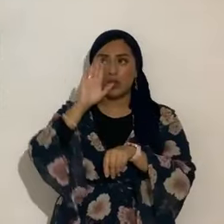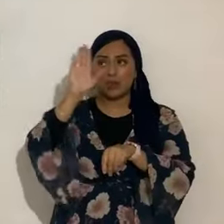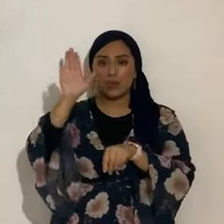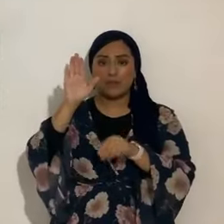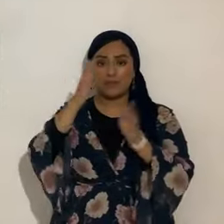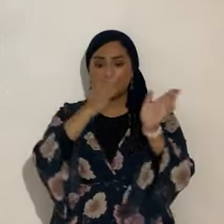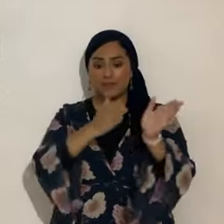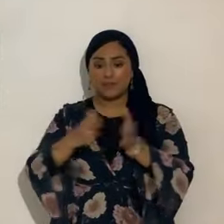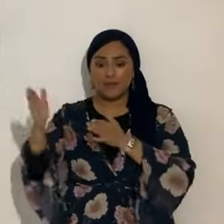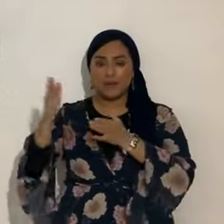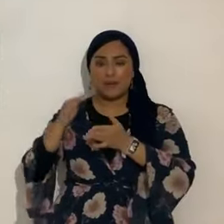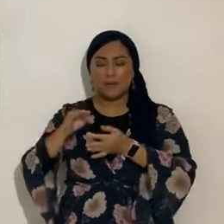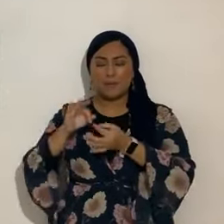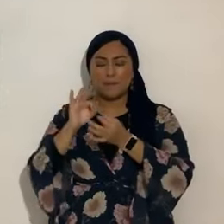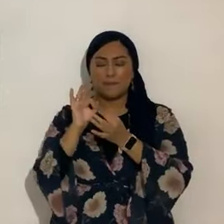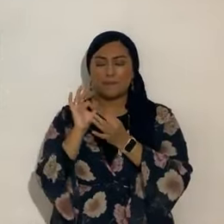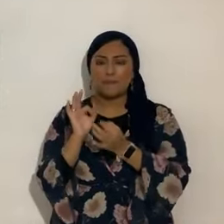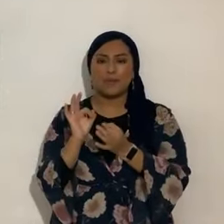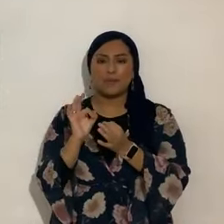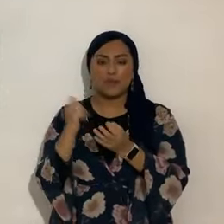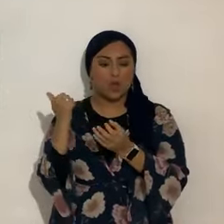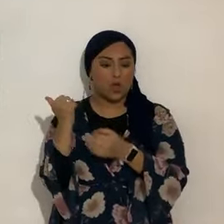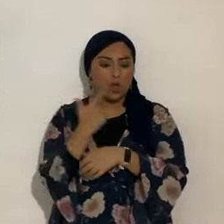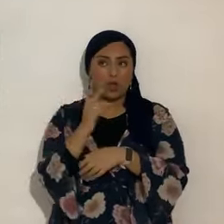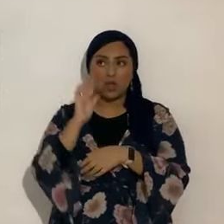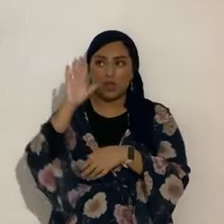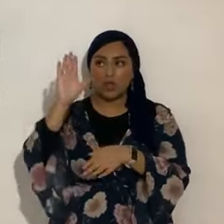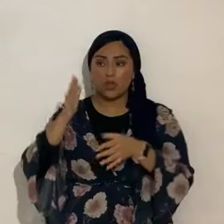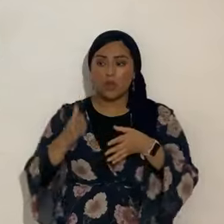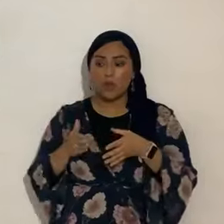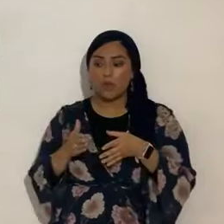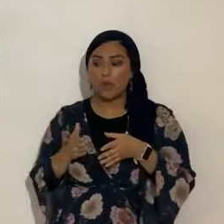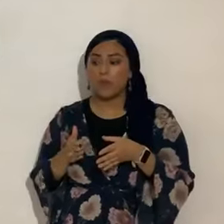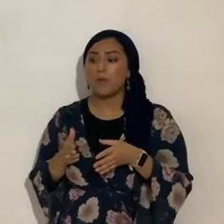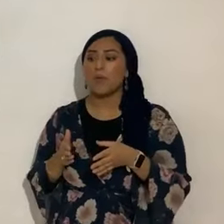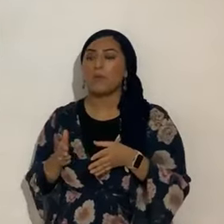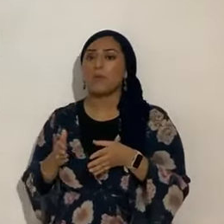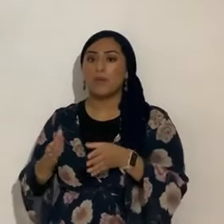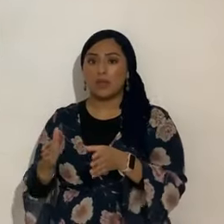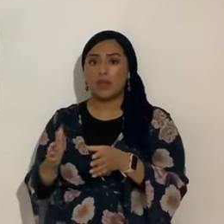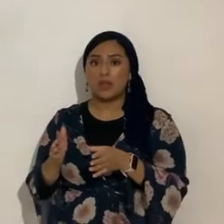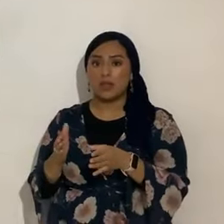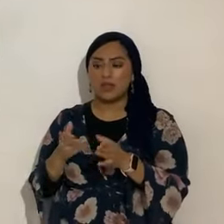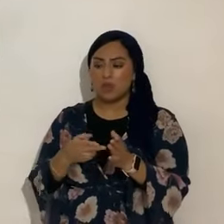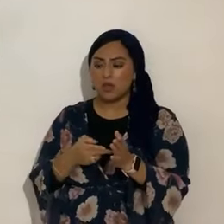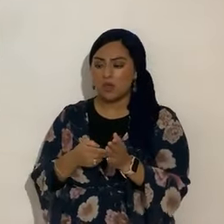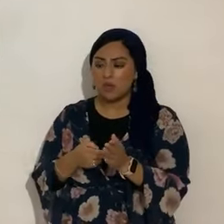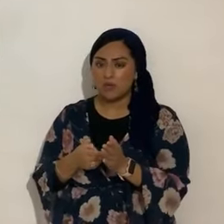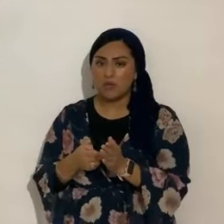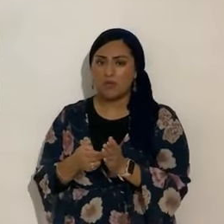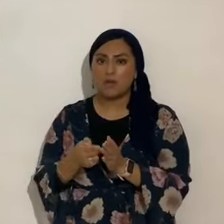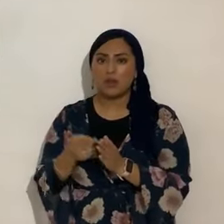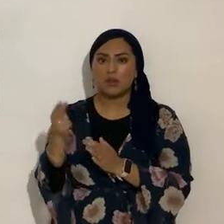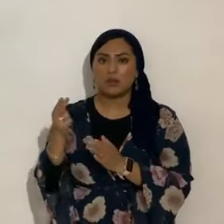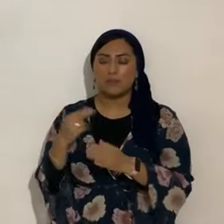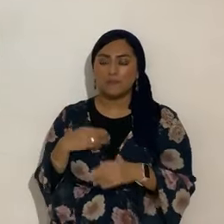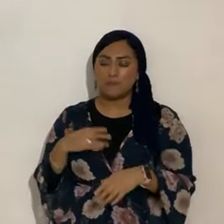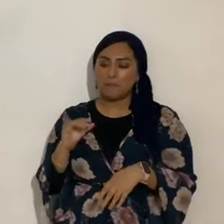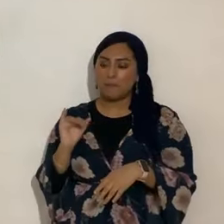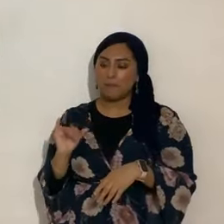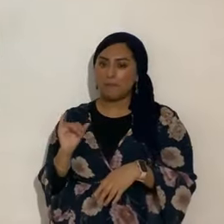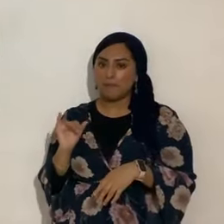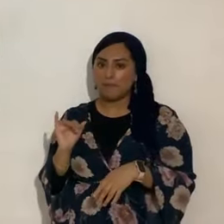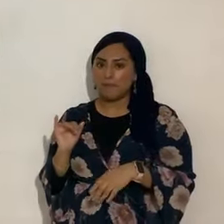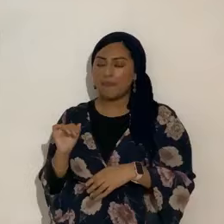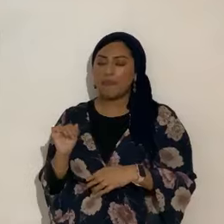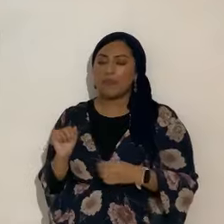perfecta, porque todos sus caminos son rectitud. Me llamó la palabra rectitud la